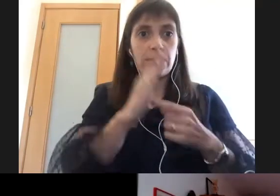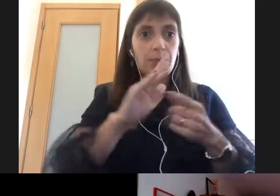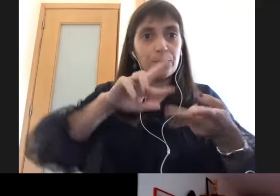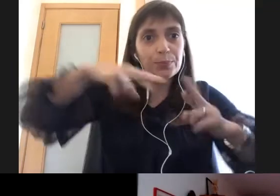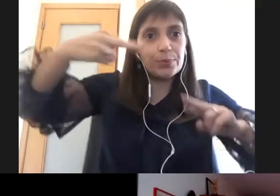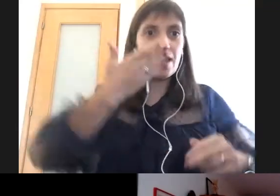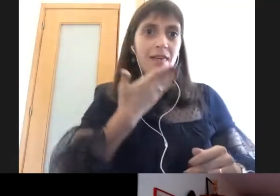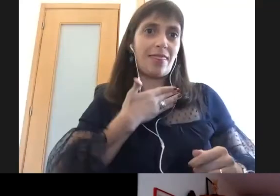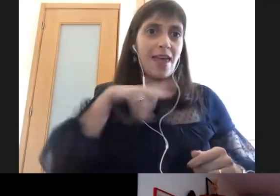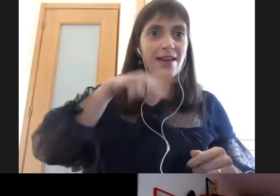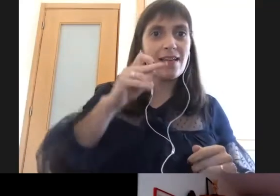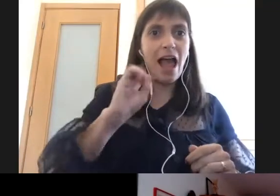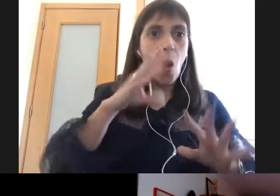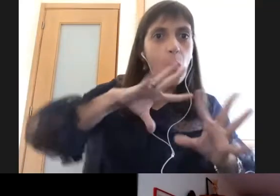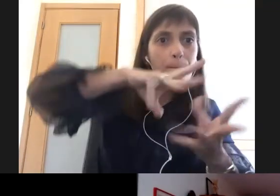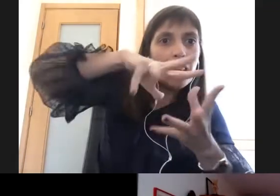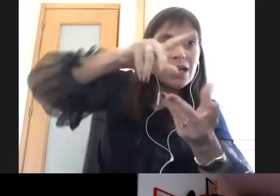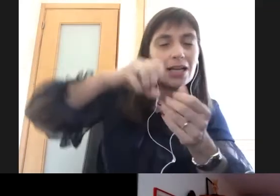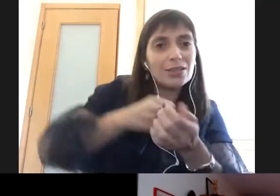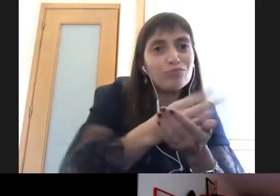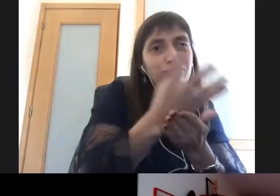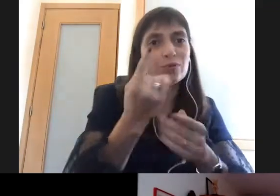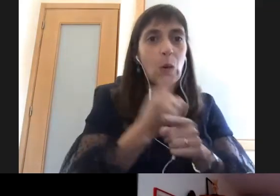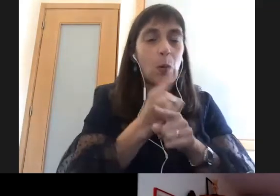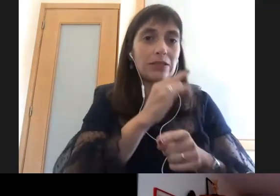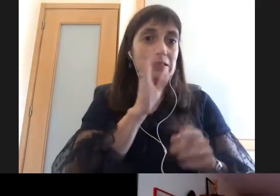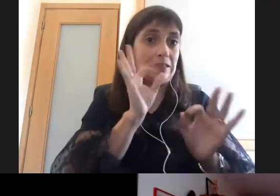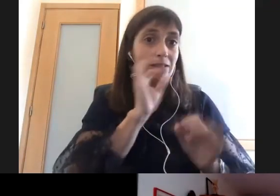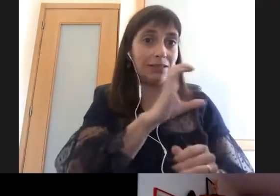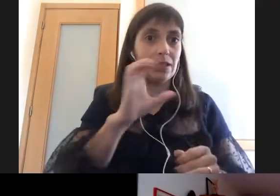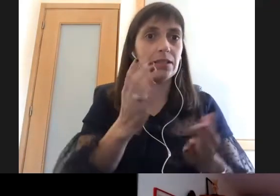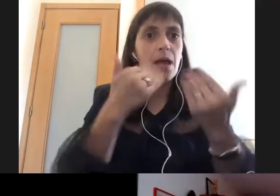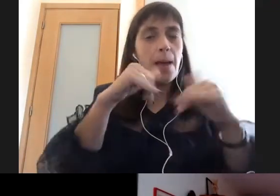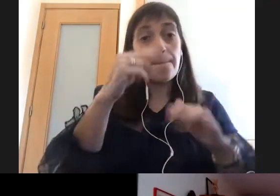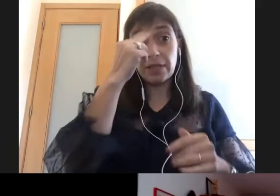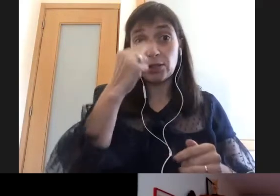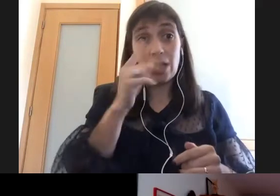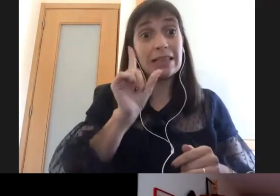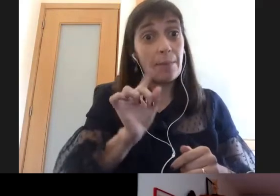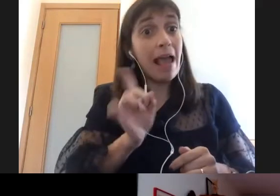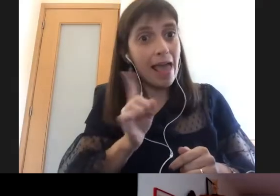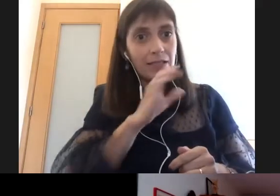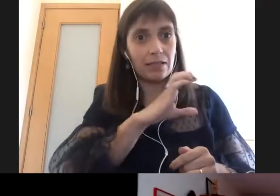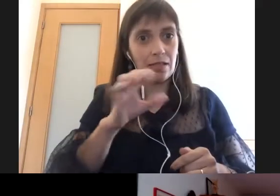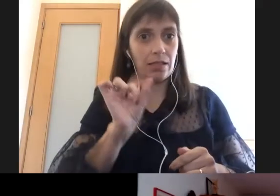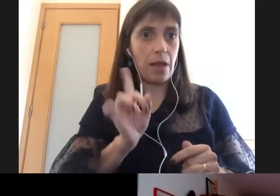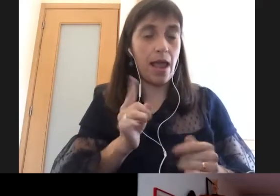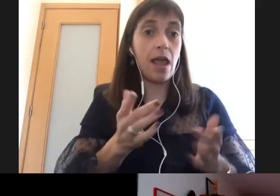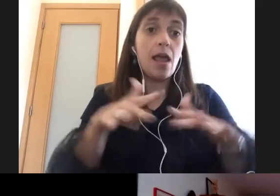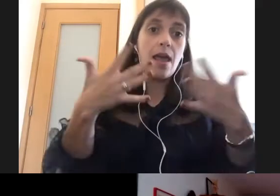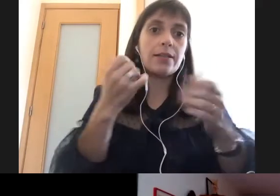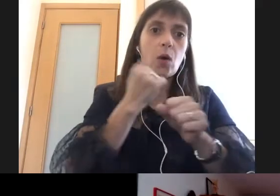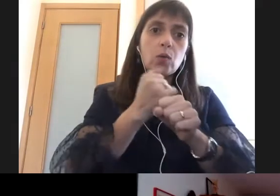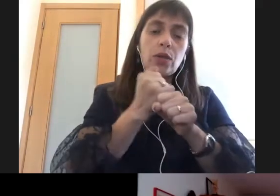galáxias, as ciências duras, mas história é também uma ciência. Então, o trabalho